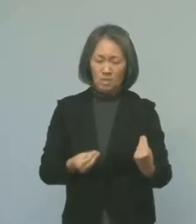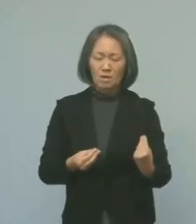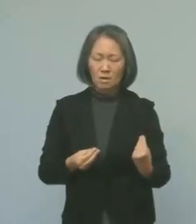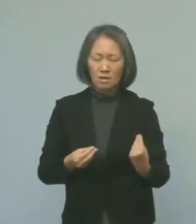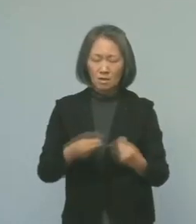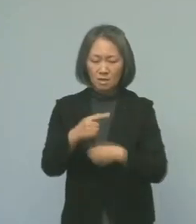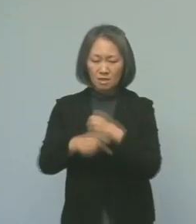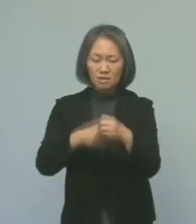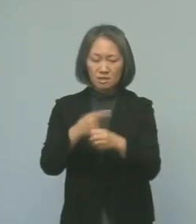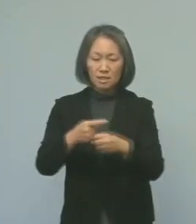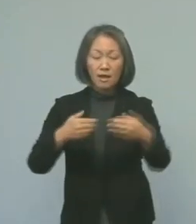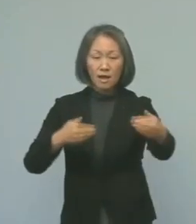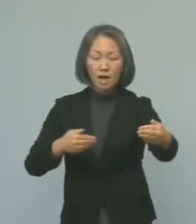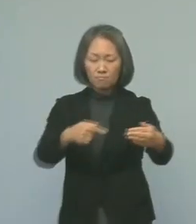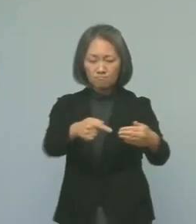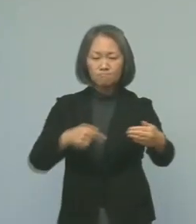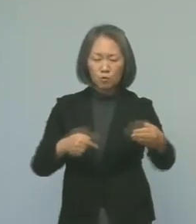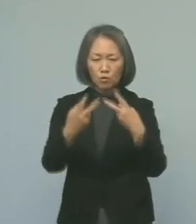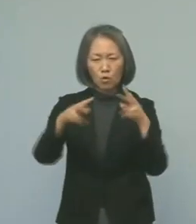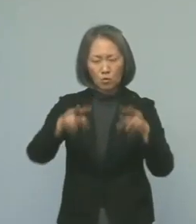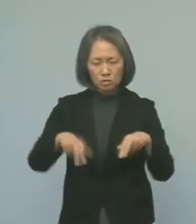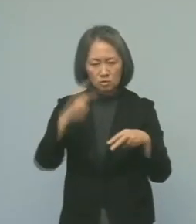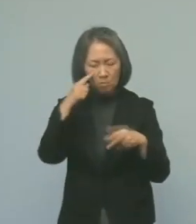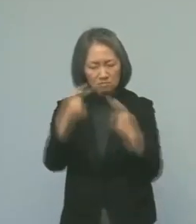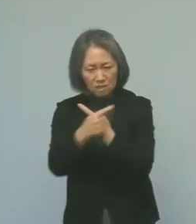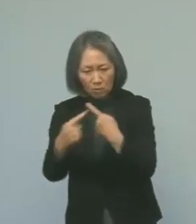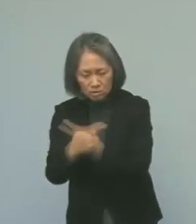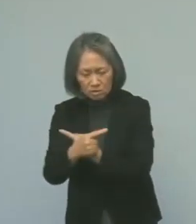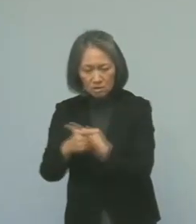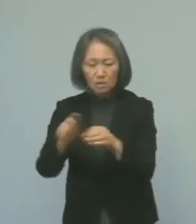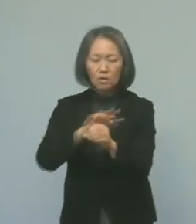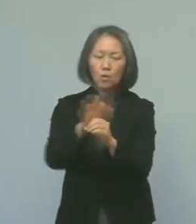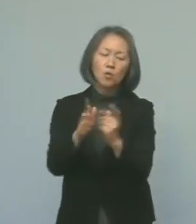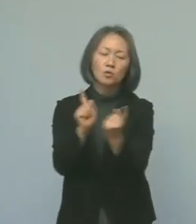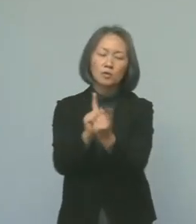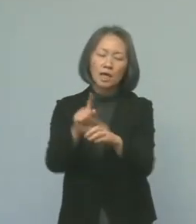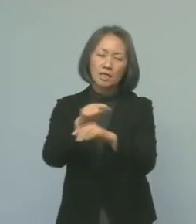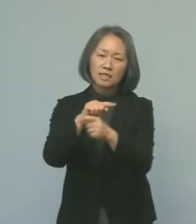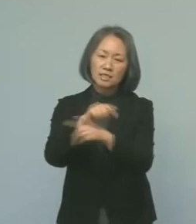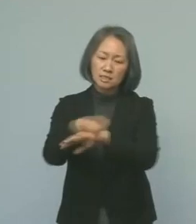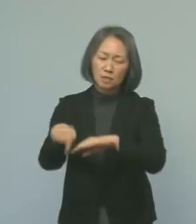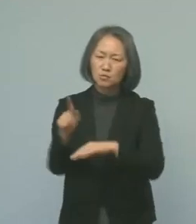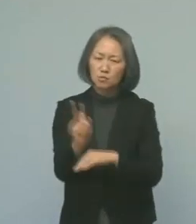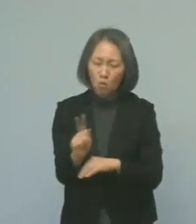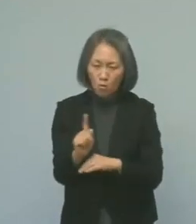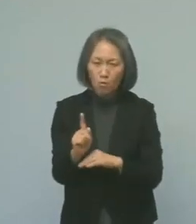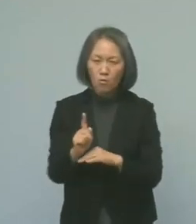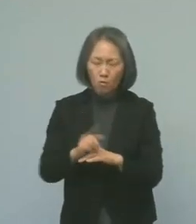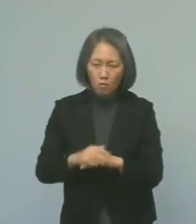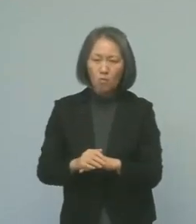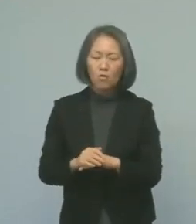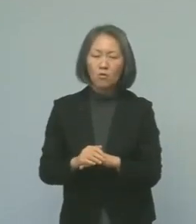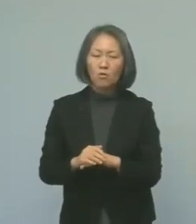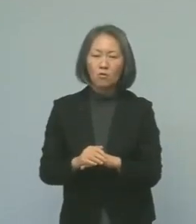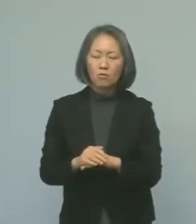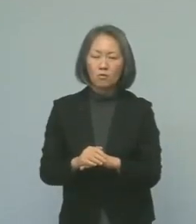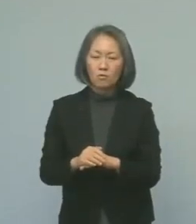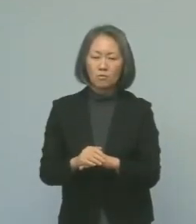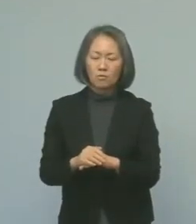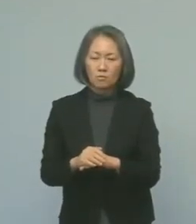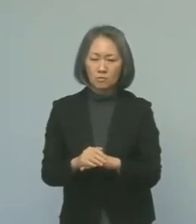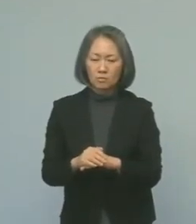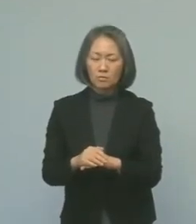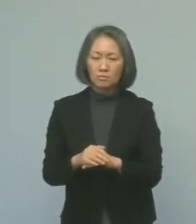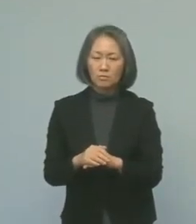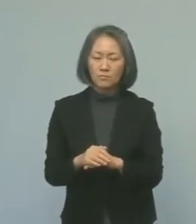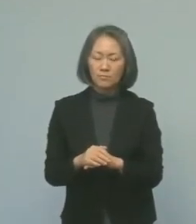った事業をですね、こういうふうに組み直していくとか、コロナ対策用にこういった側面も加味して事業を行